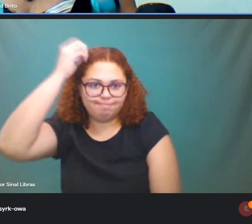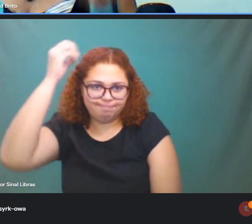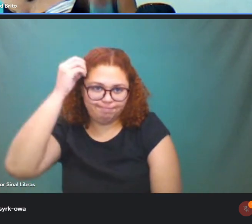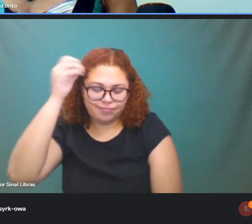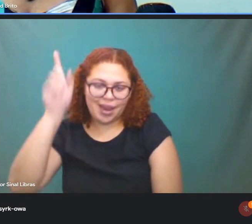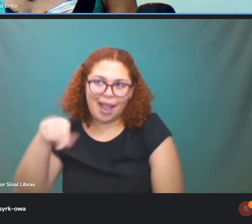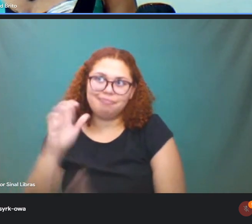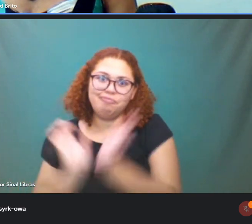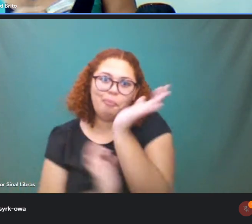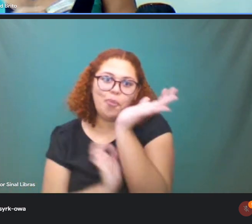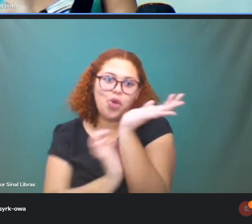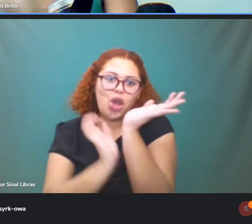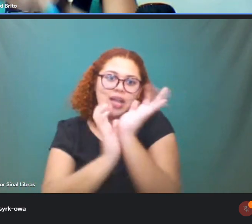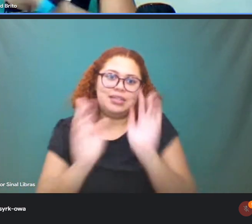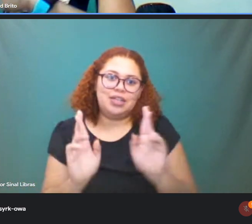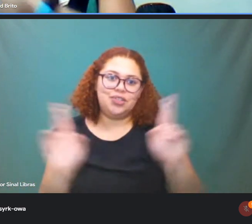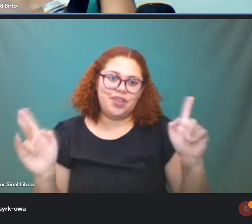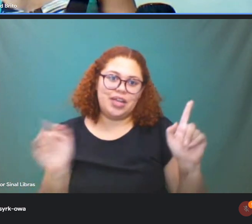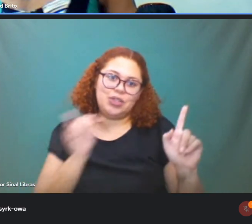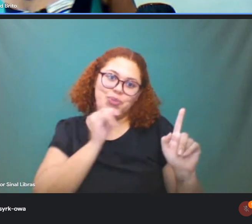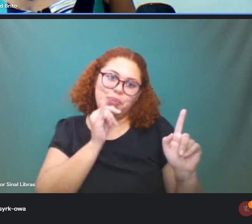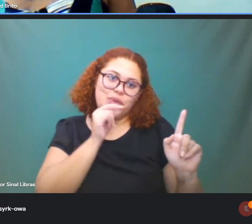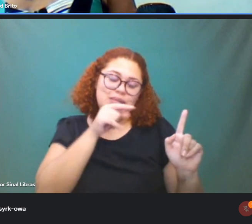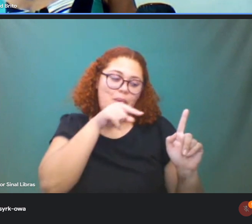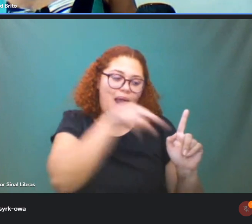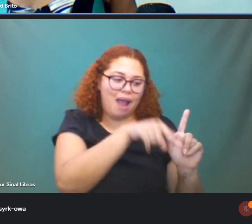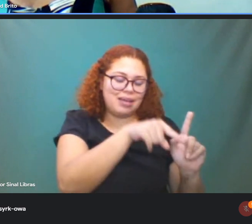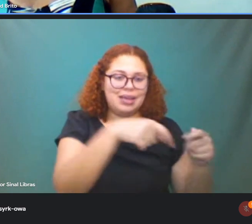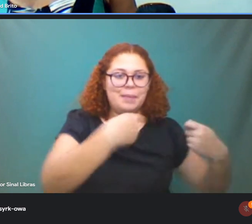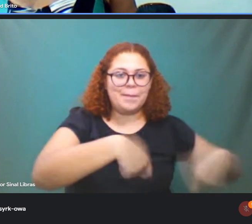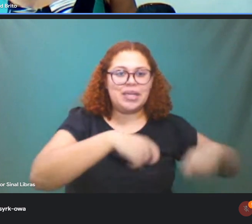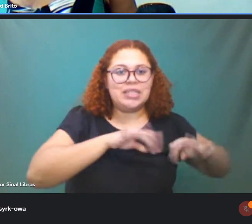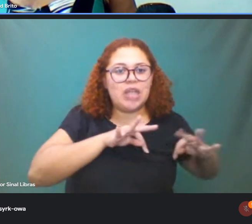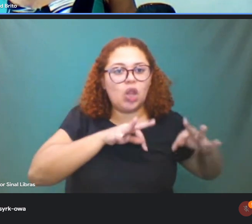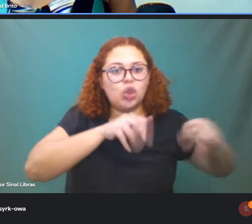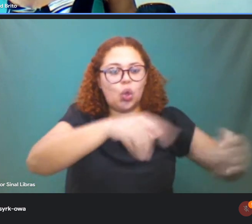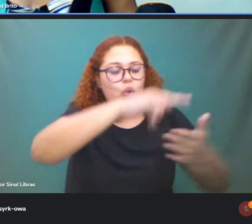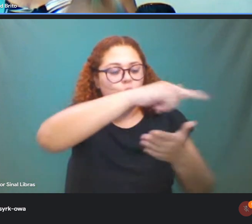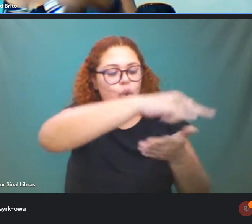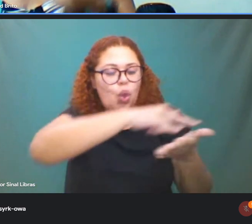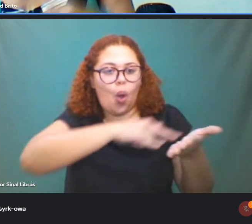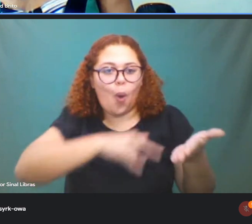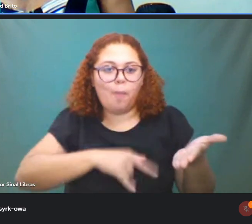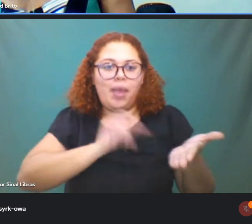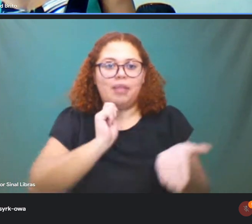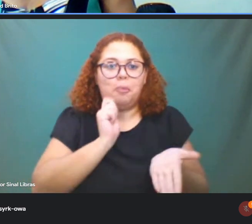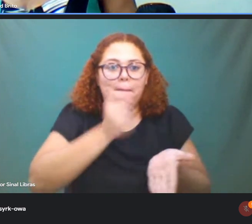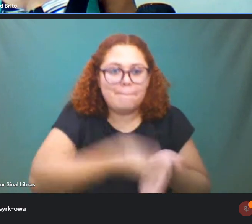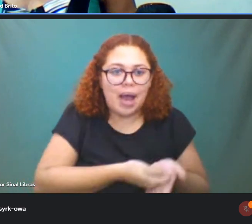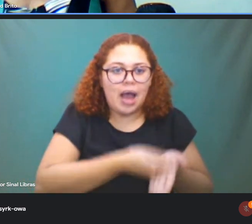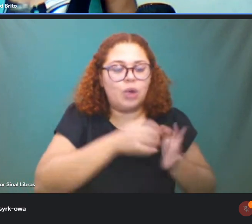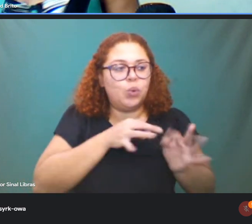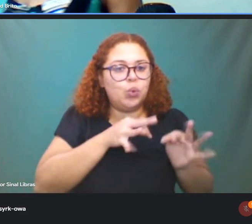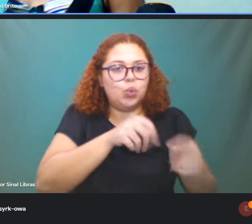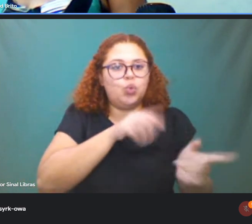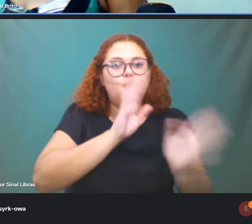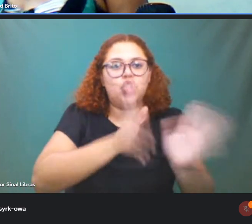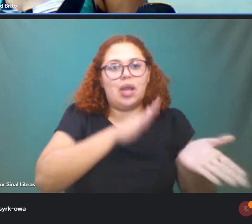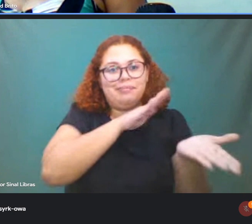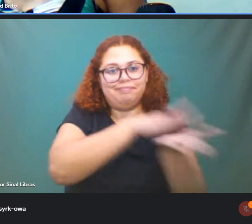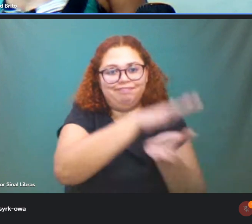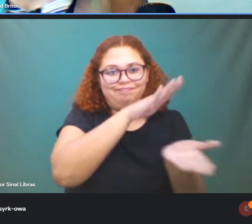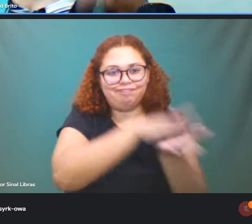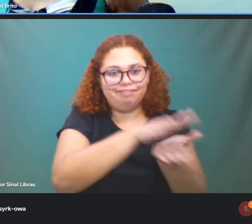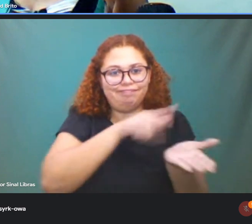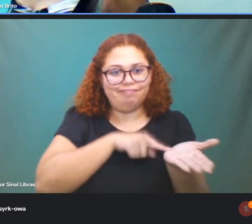se inscrever, você já tinha que ter todas as certidões pagas, todas as certidões emitidas. E tem gente que às